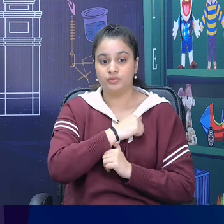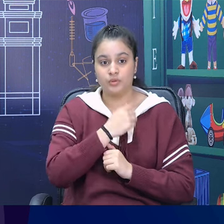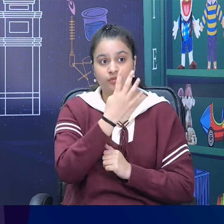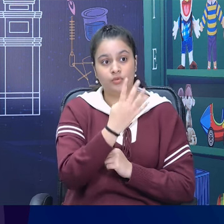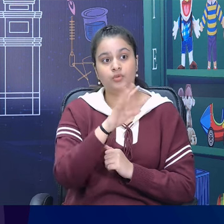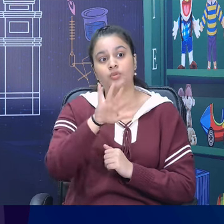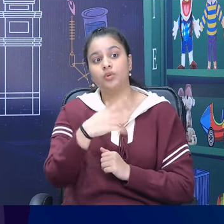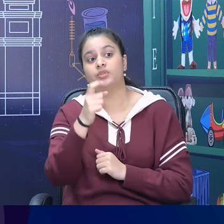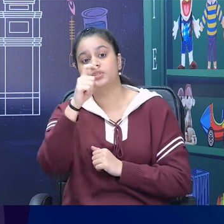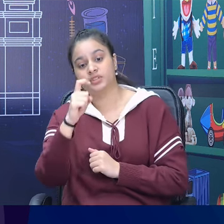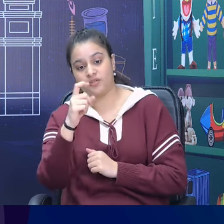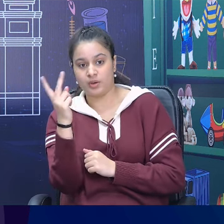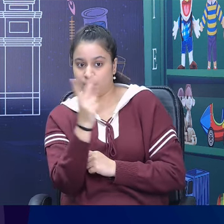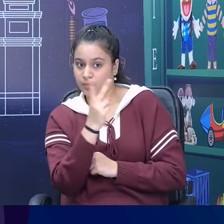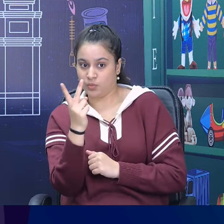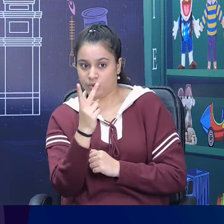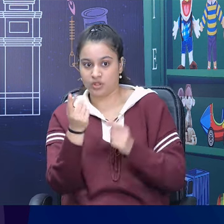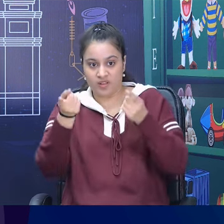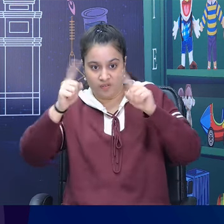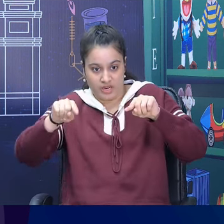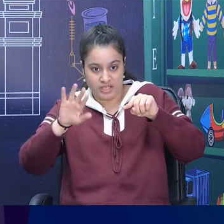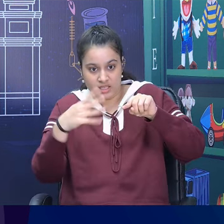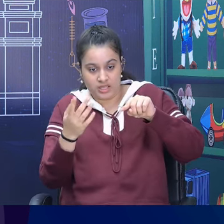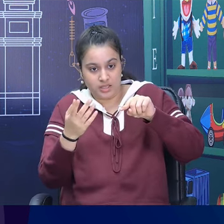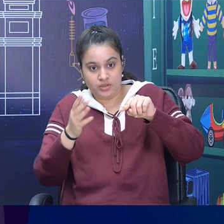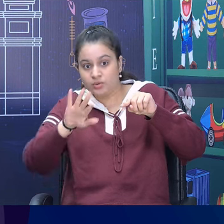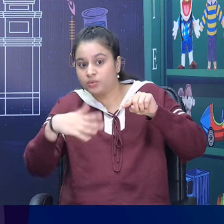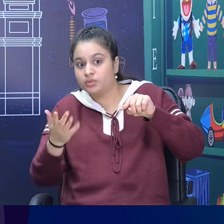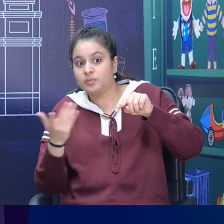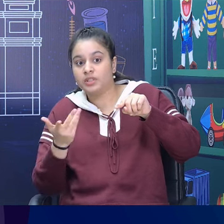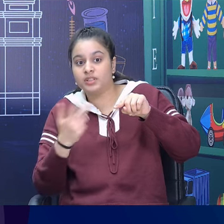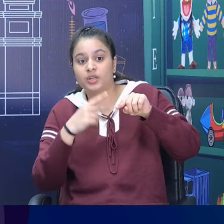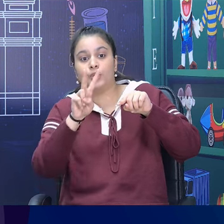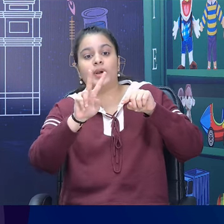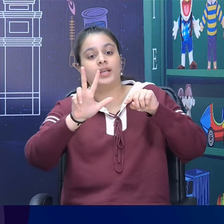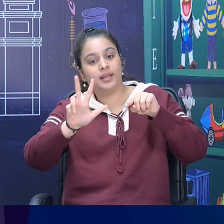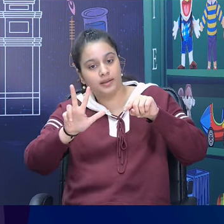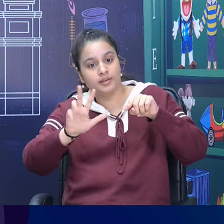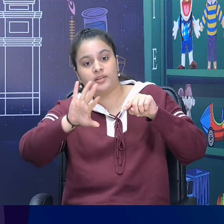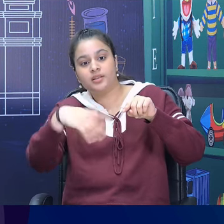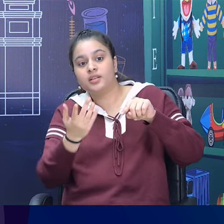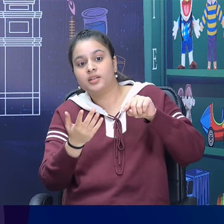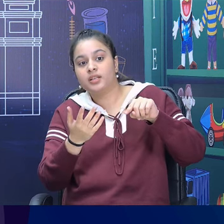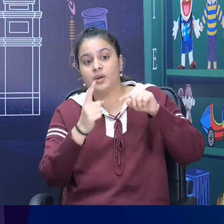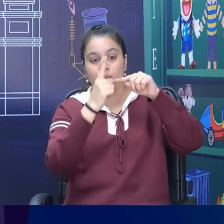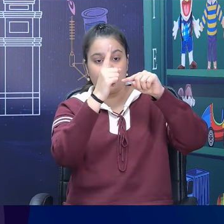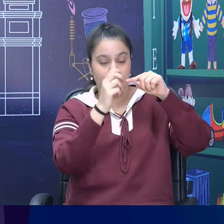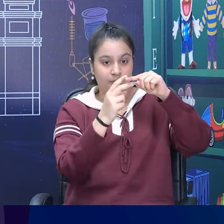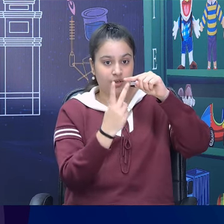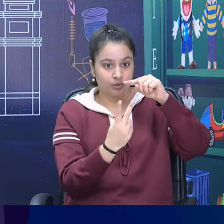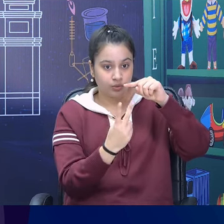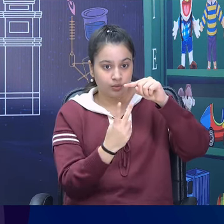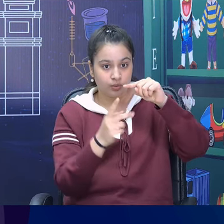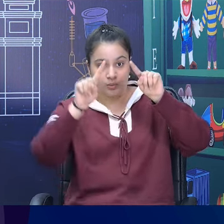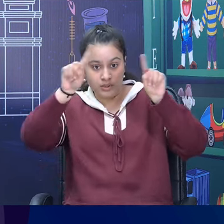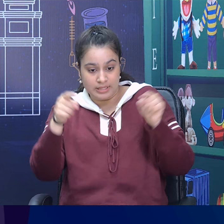दोनों फ दोनों फ्रैक्शन को दोनों रेशनल नंबर को 2/7 और 3/4 को हम जब ऐड करते हैं तो